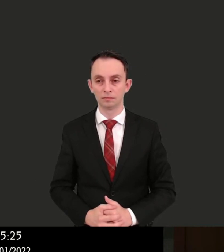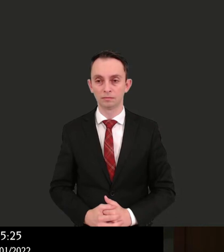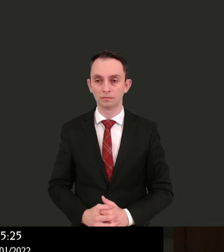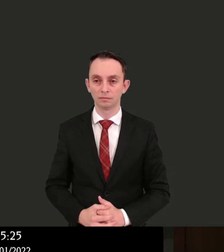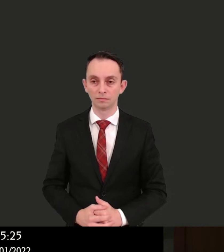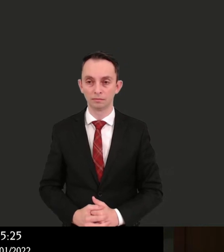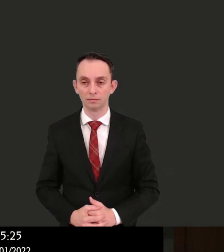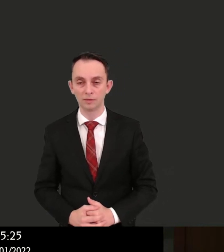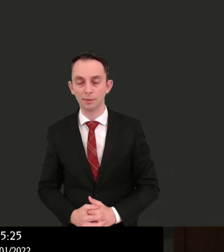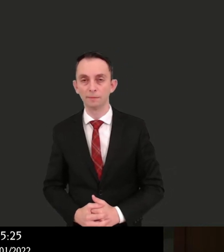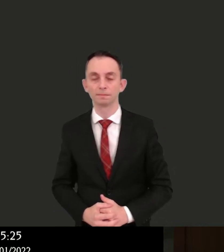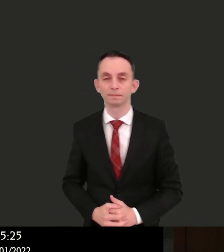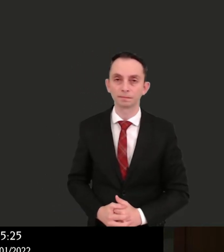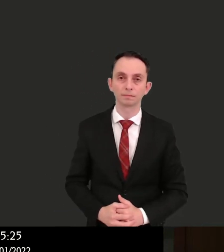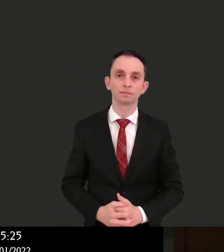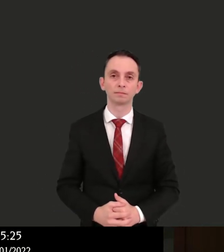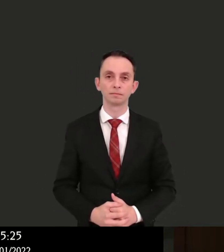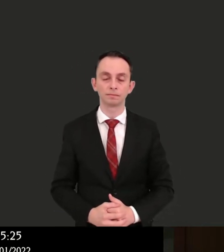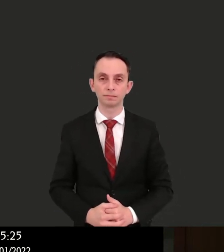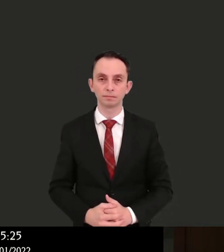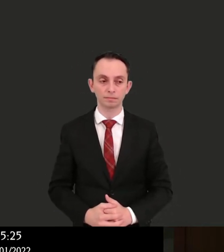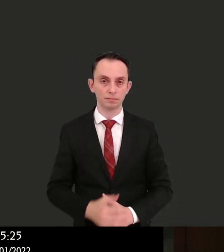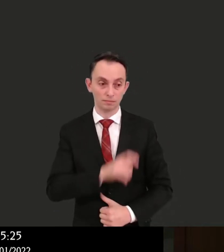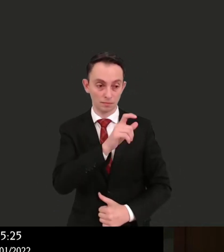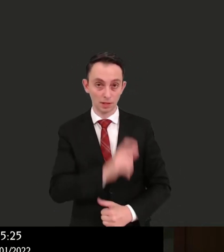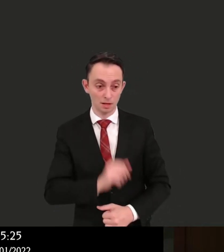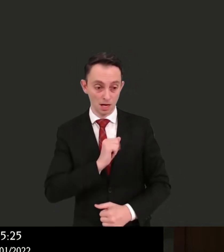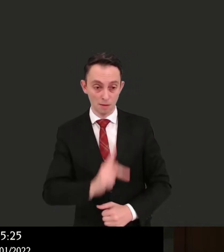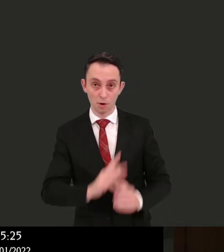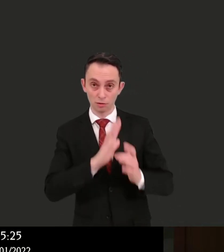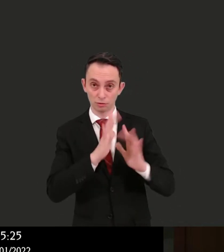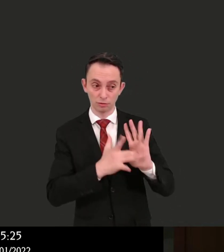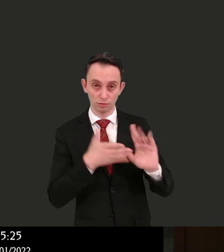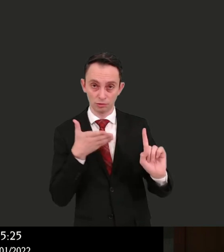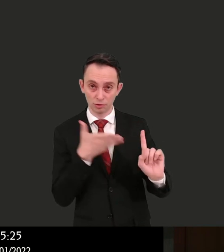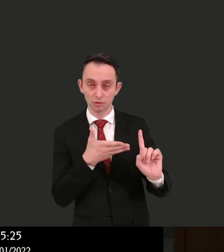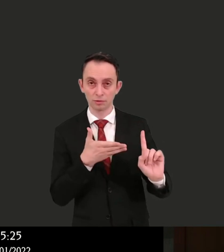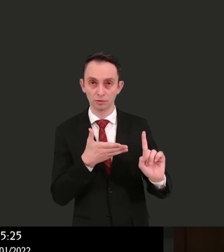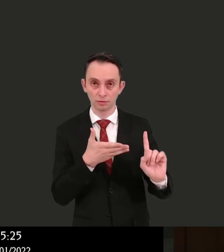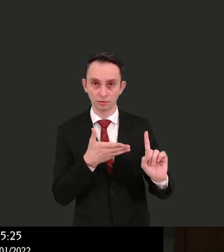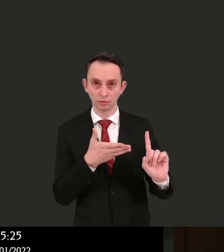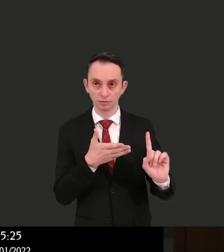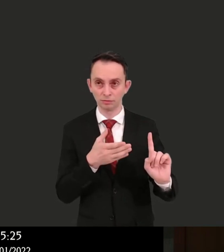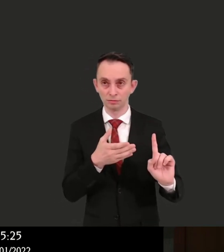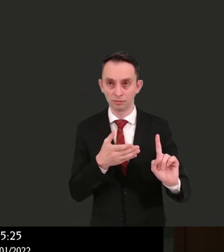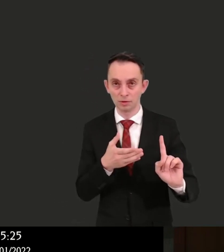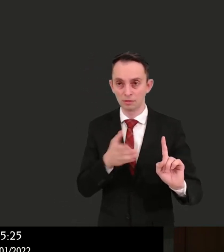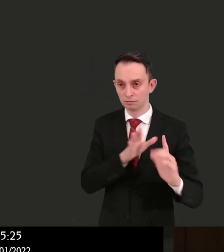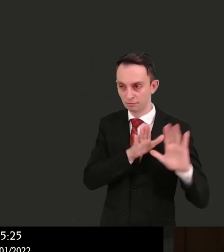Paulo, apóstolo de Jesus Cristo, pela vontade de Deus, e o irmão